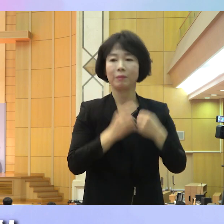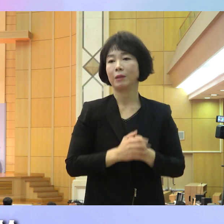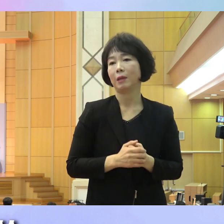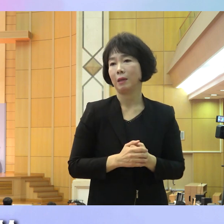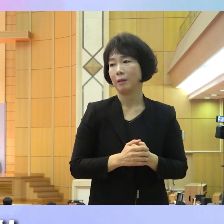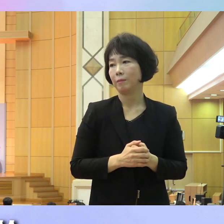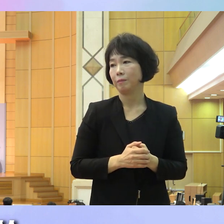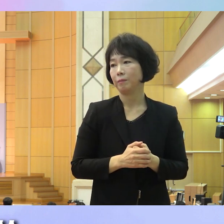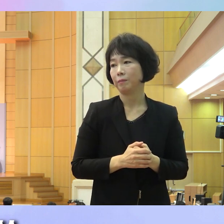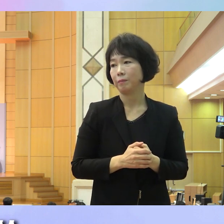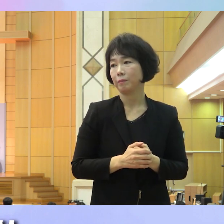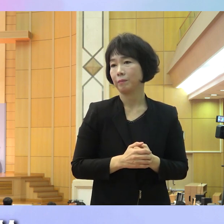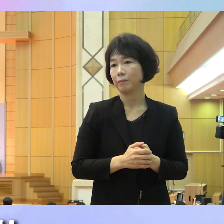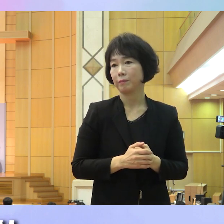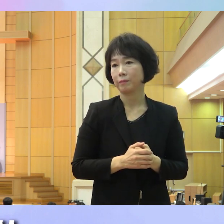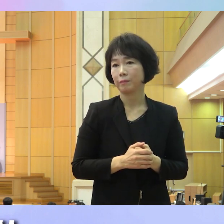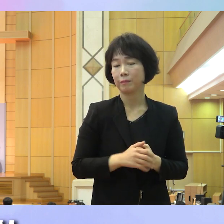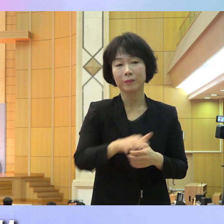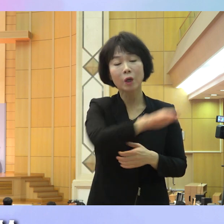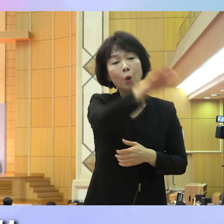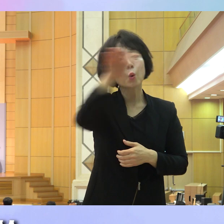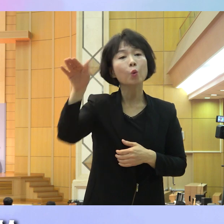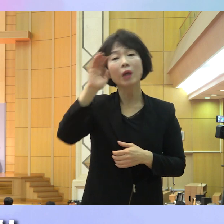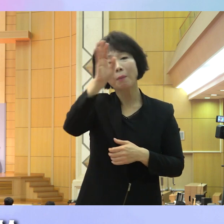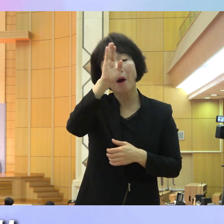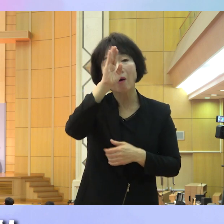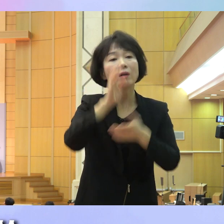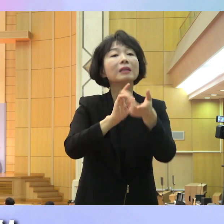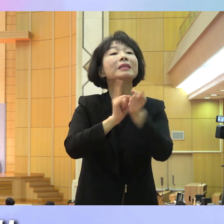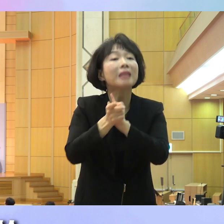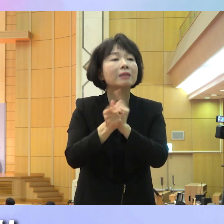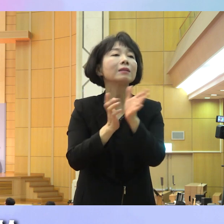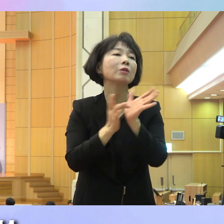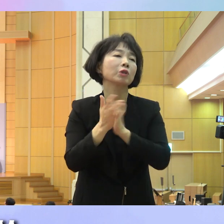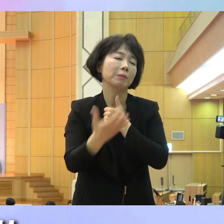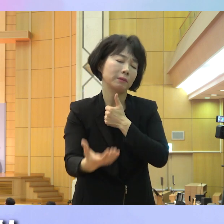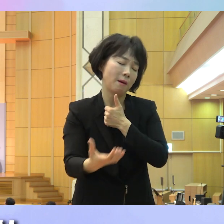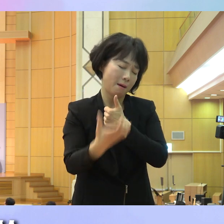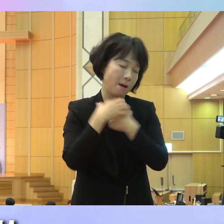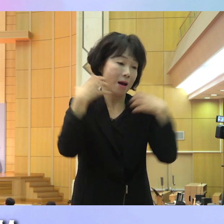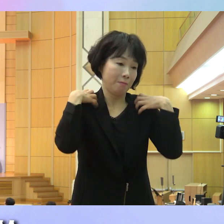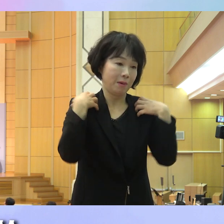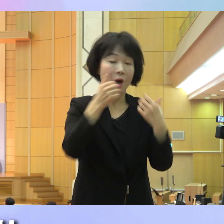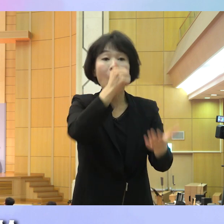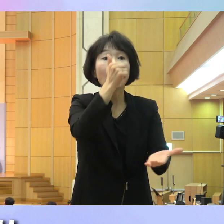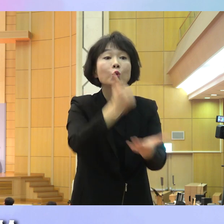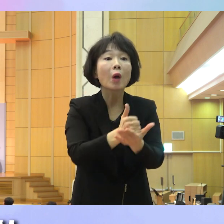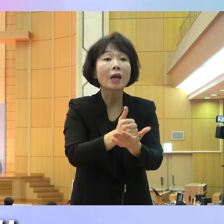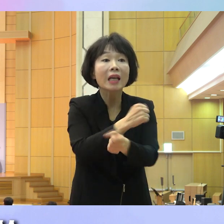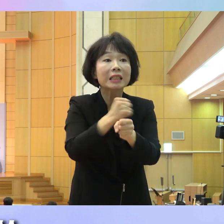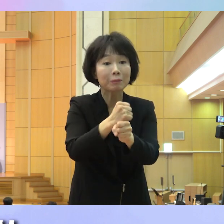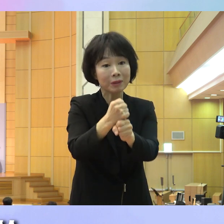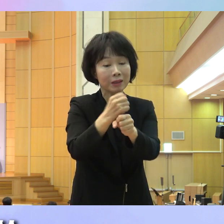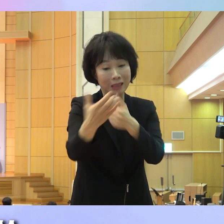병들었던 그 병을 짊어지셨도다. 십자가에서 우리의 죄짐만 짊어지신 것이 아니라 우리의